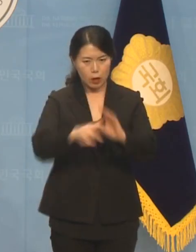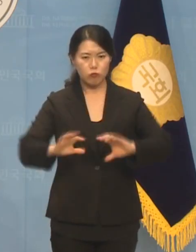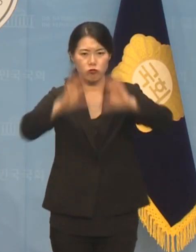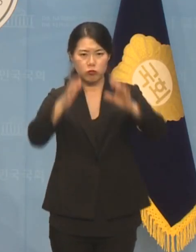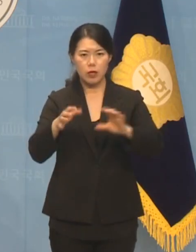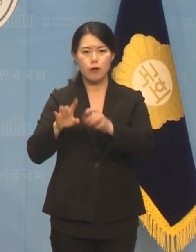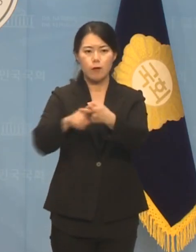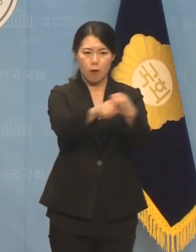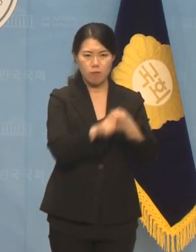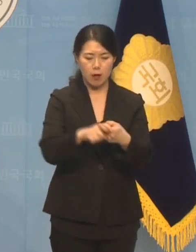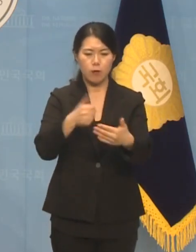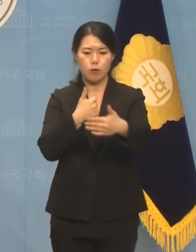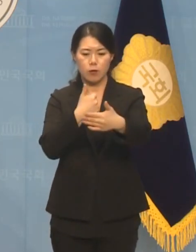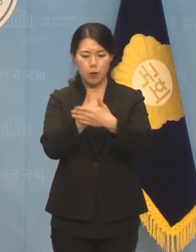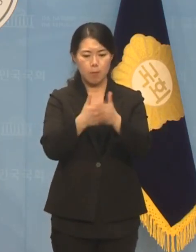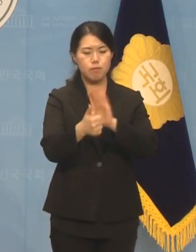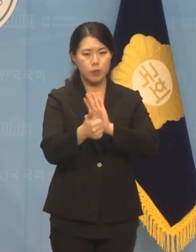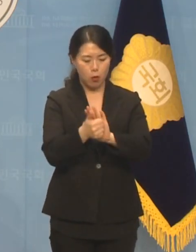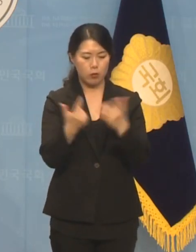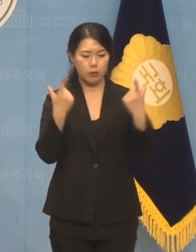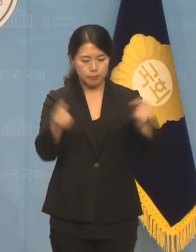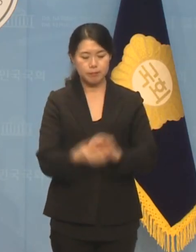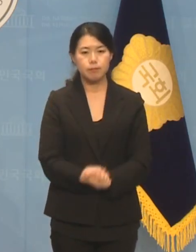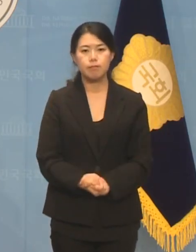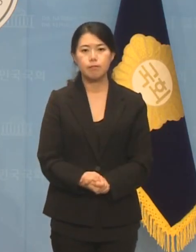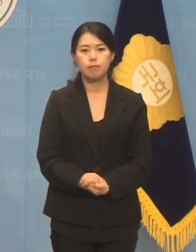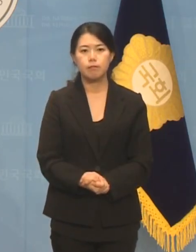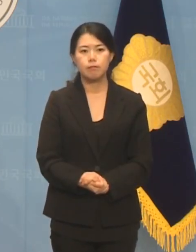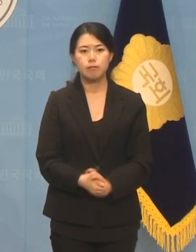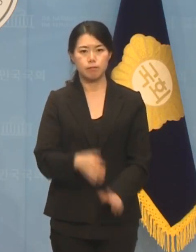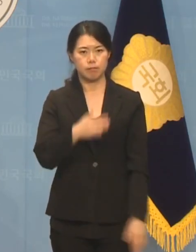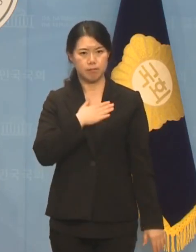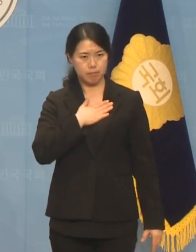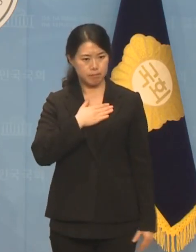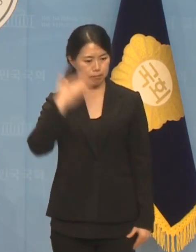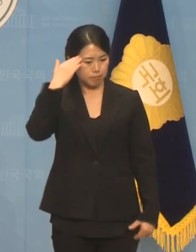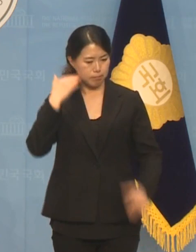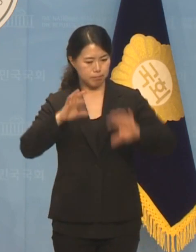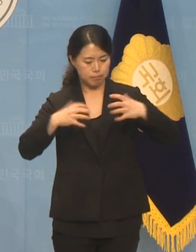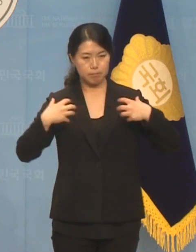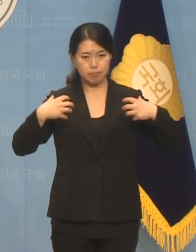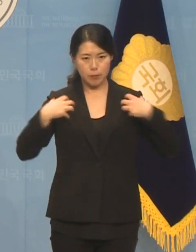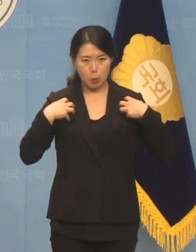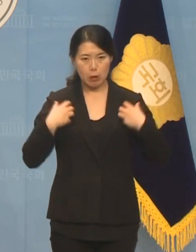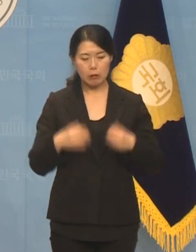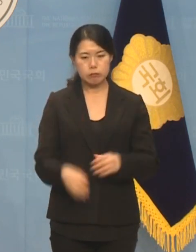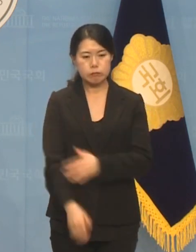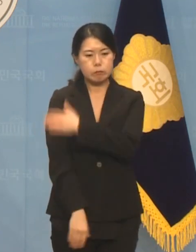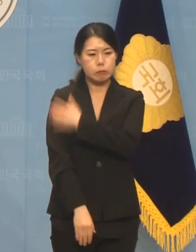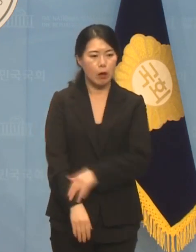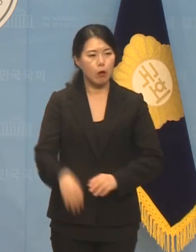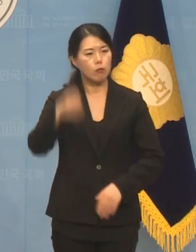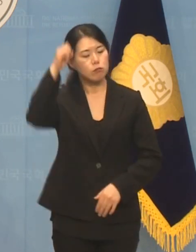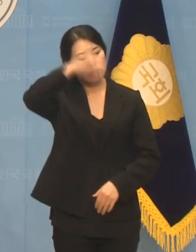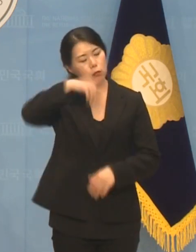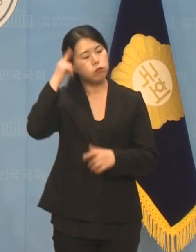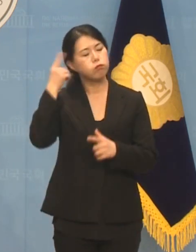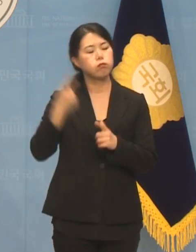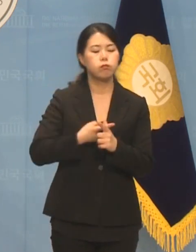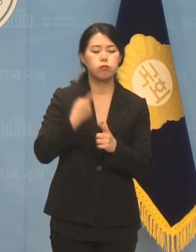연대와 협력의 기본임을 잊지 말아야 합니다. 저는 대한민국 정부가 손을 놓고 멍하니 있는